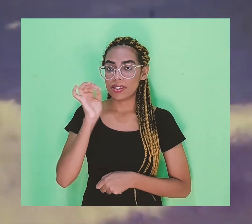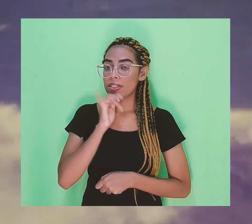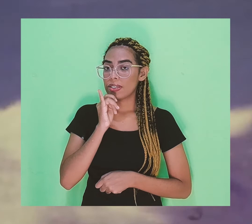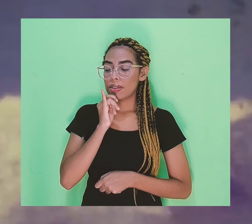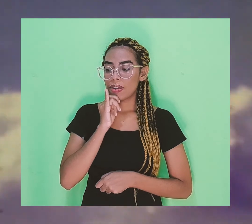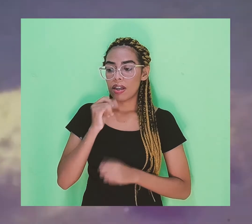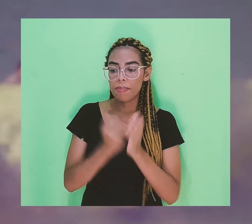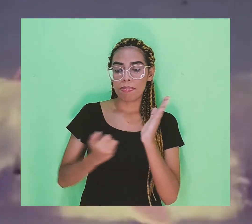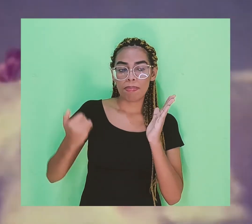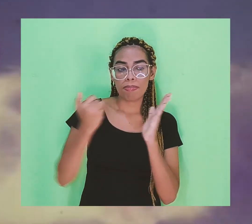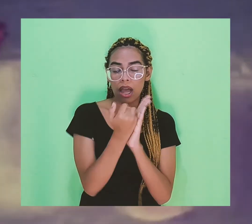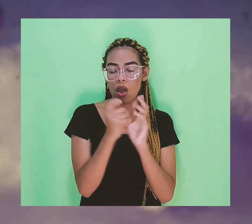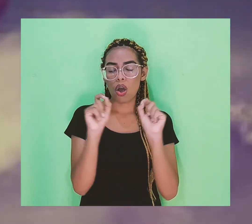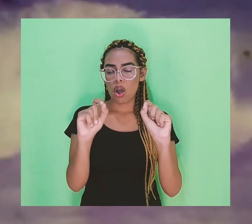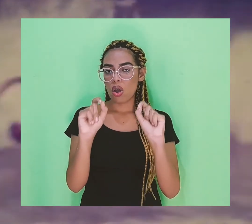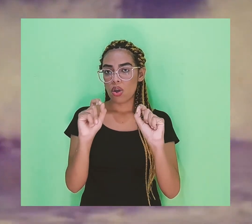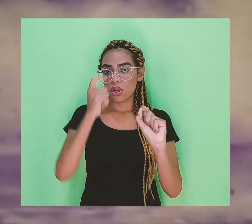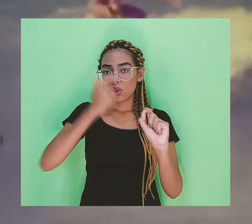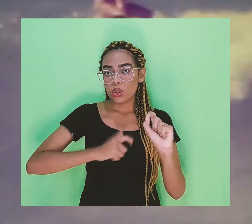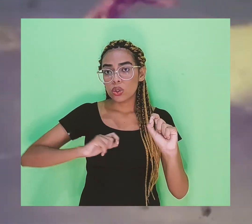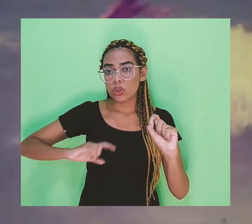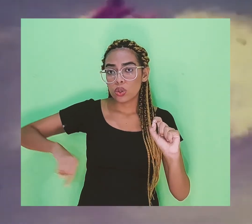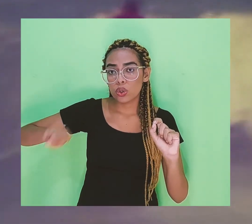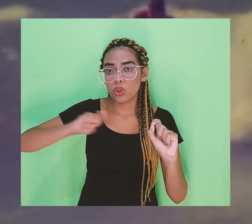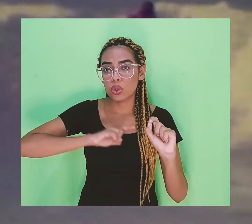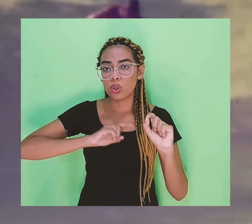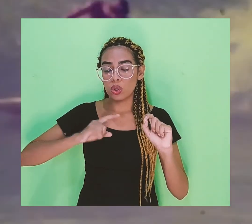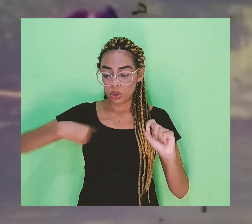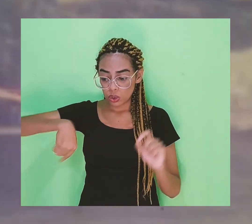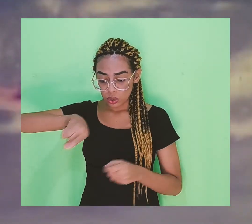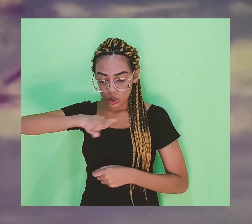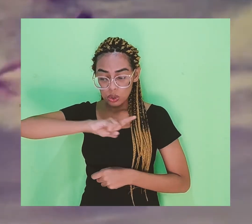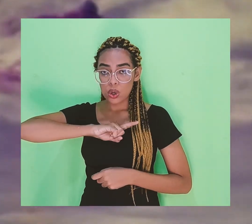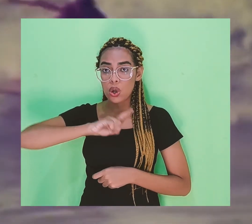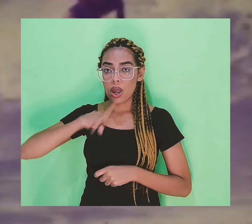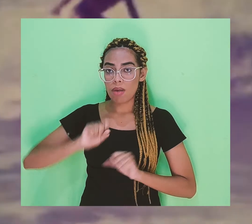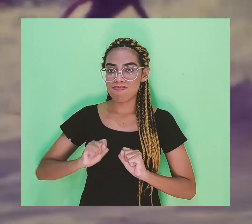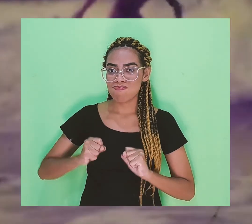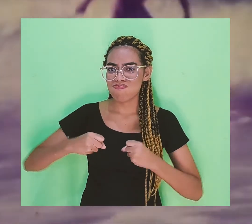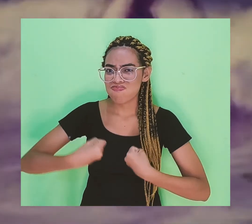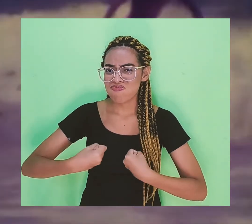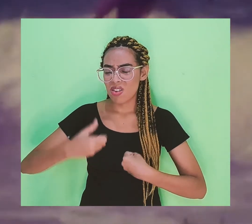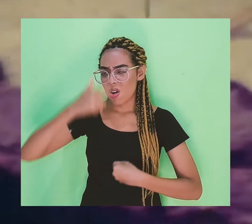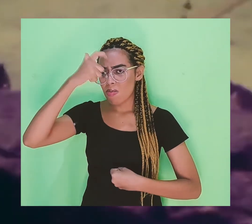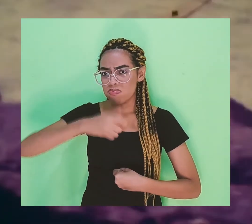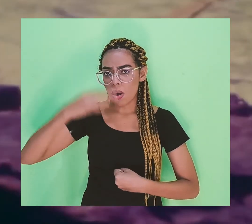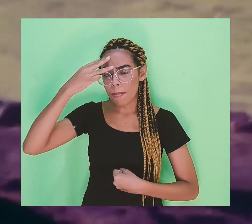mais do que nada, é importante a gente lembrar que realmente nós somos os maiores impulsionadores de